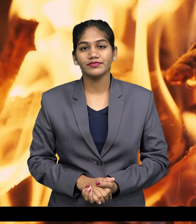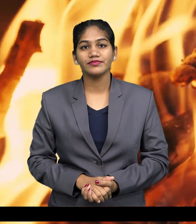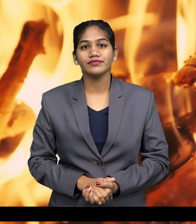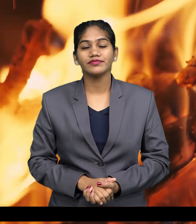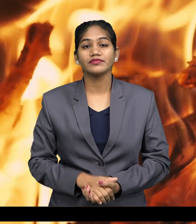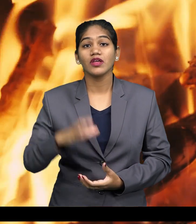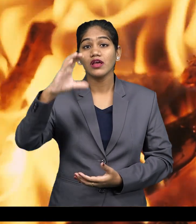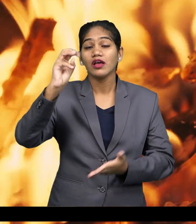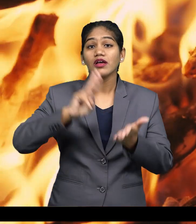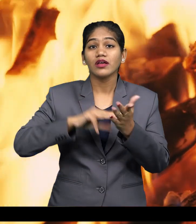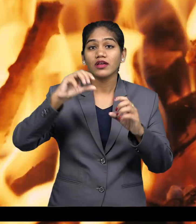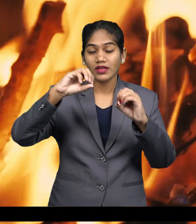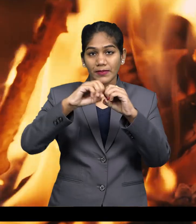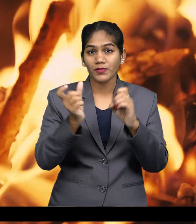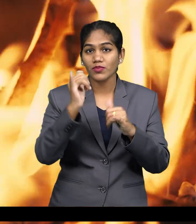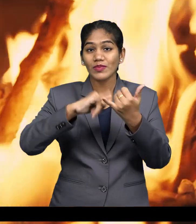दहन,